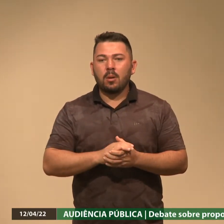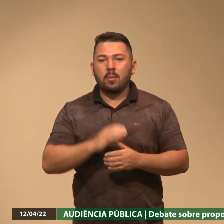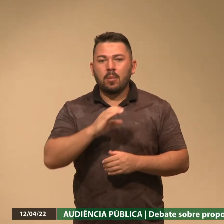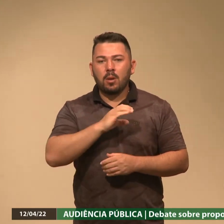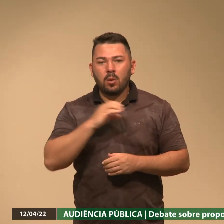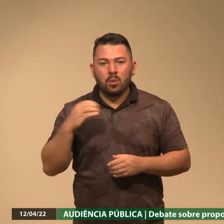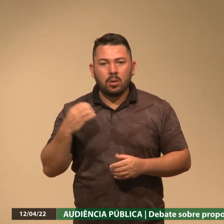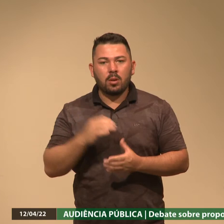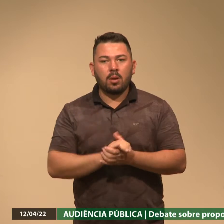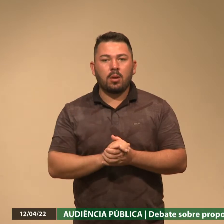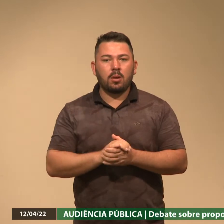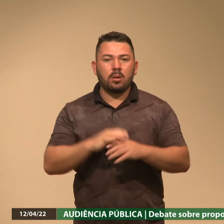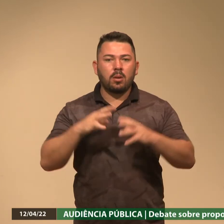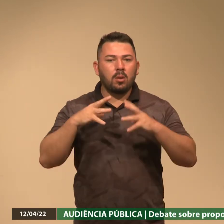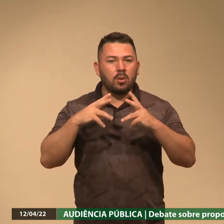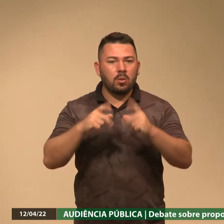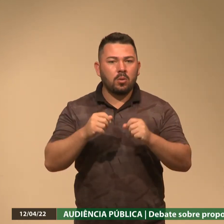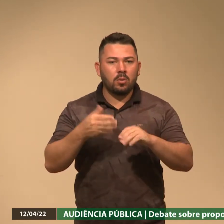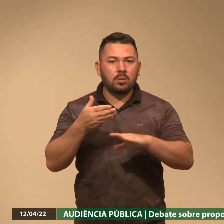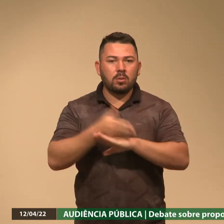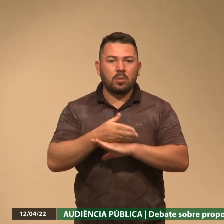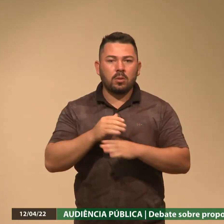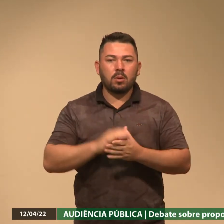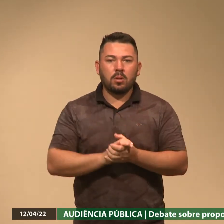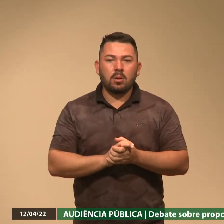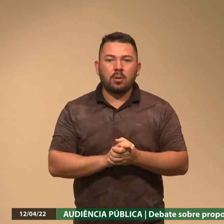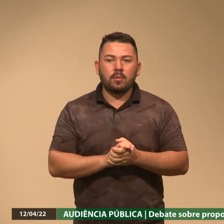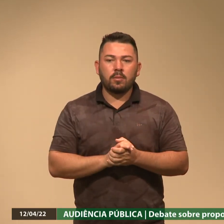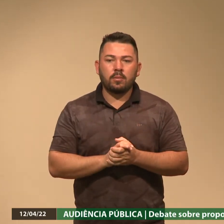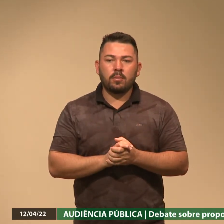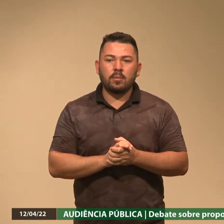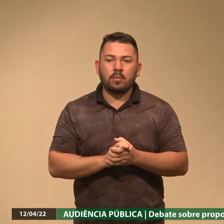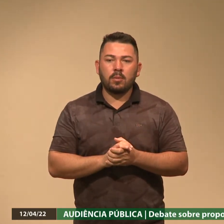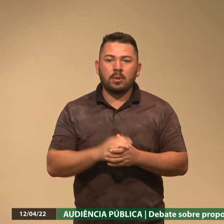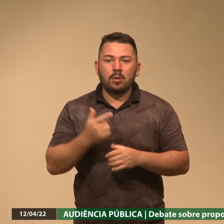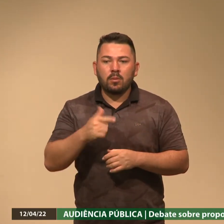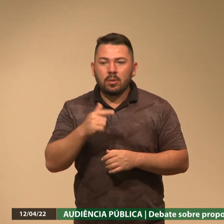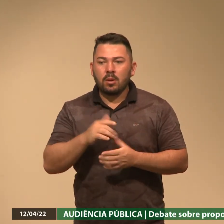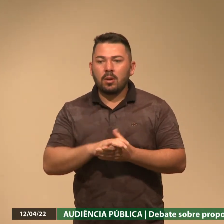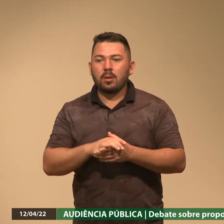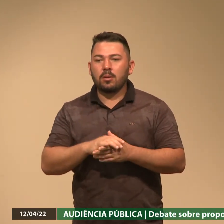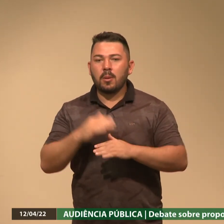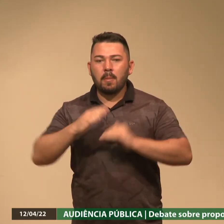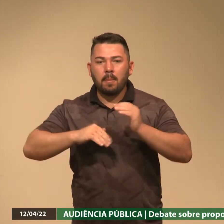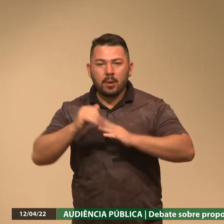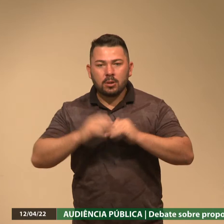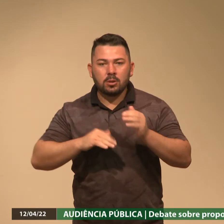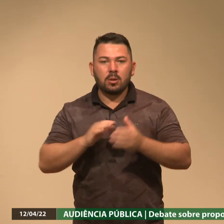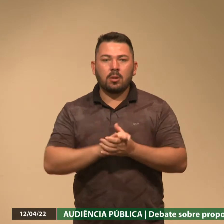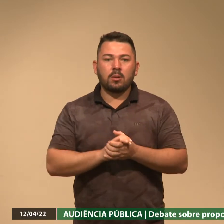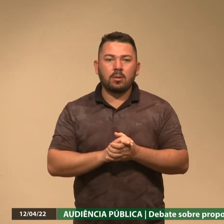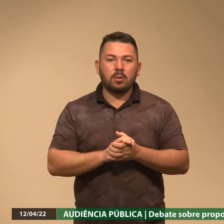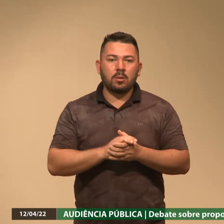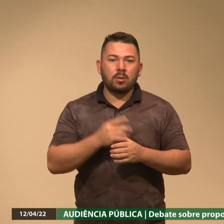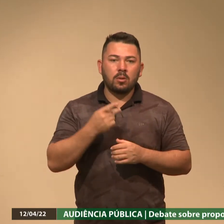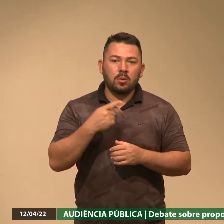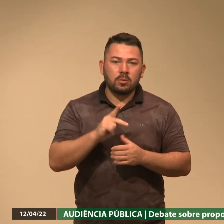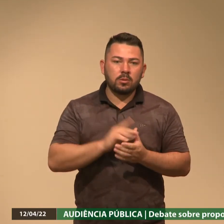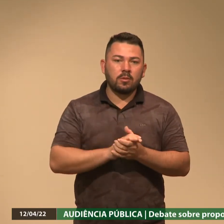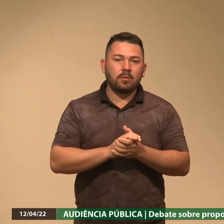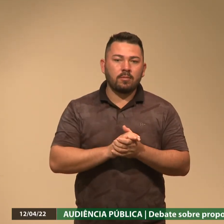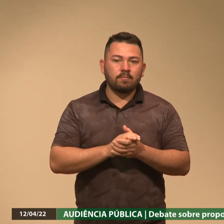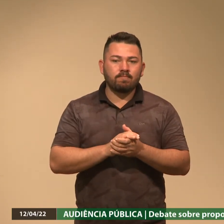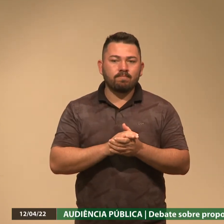todo mundo tá aqui dentro aqui se você não tivesse conceito de Deus Pátria e família e praticar ele o seu discurso fica